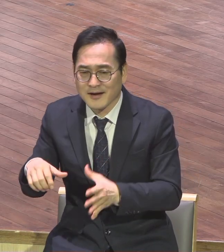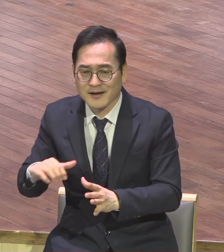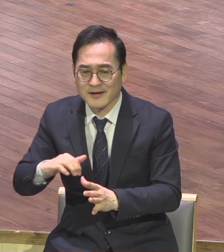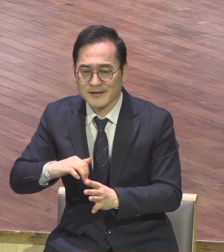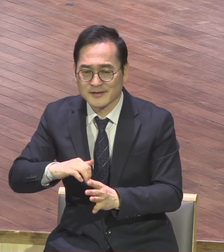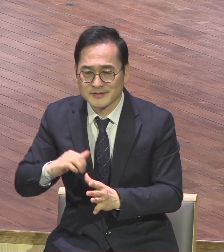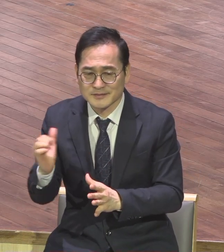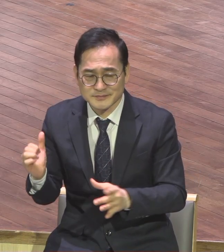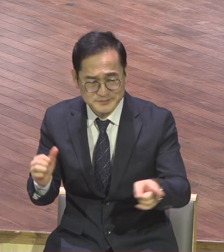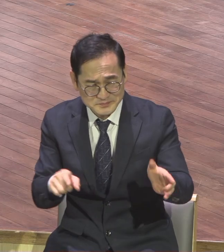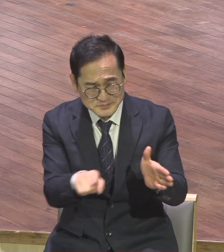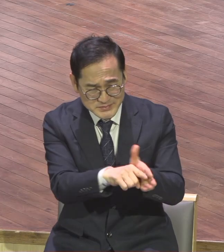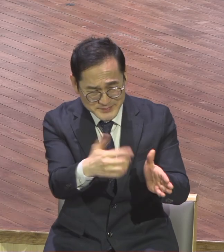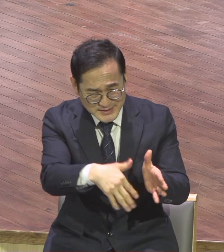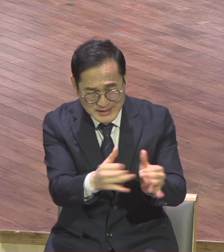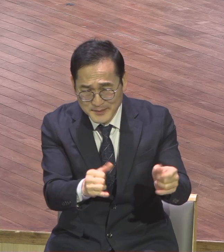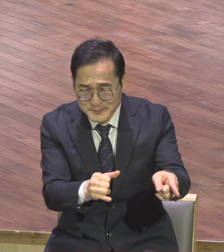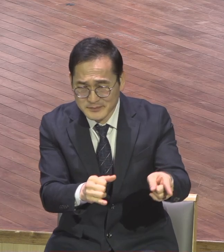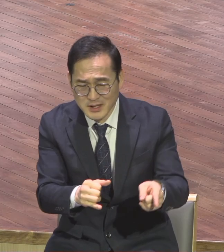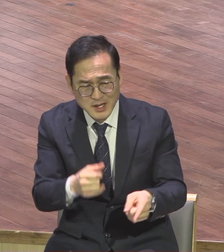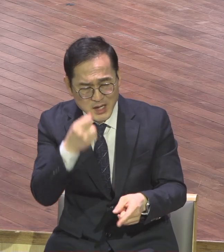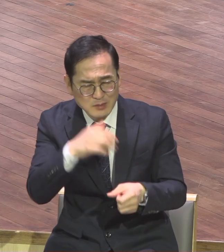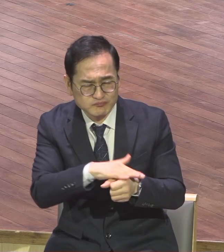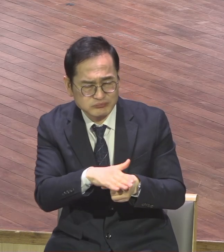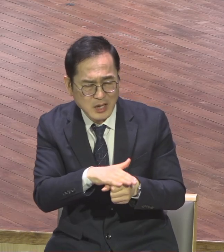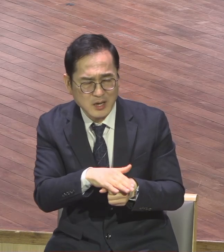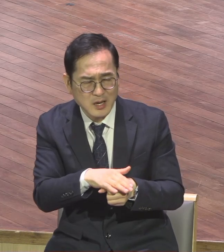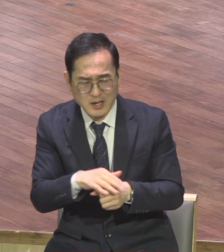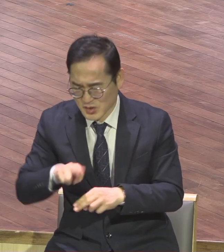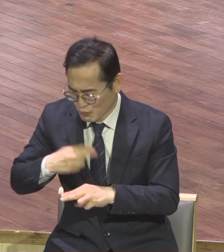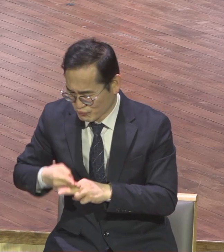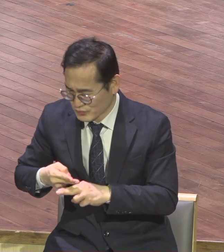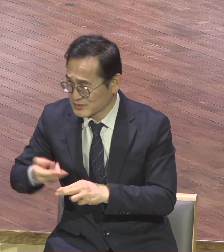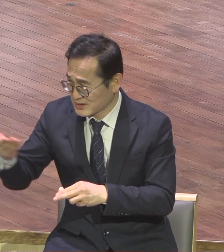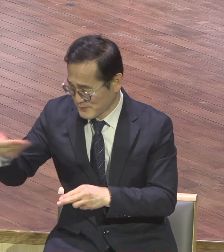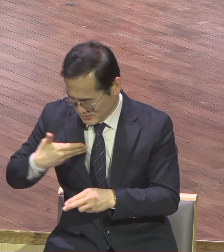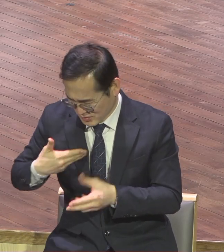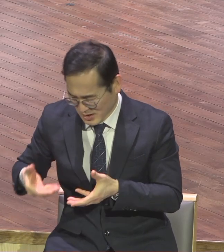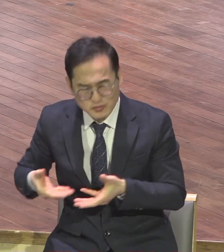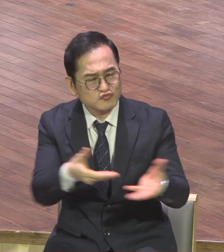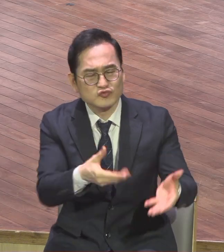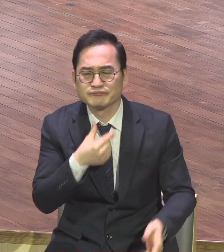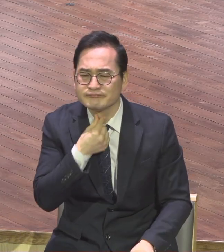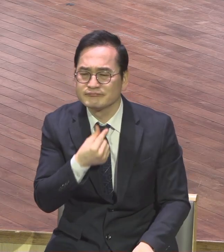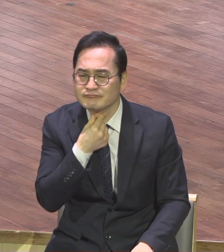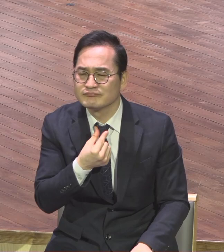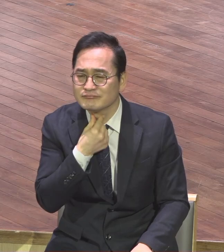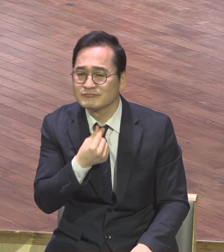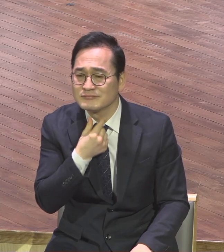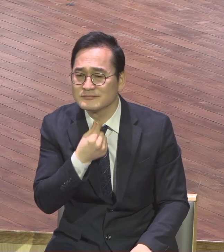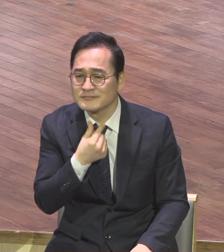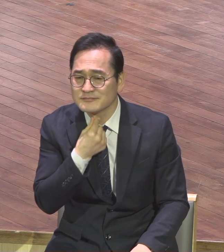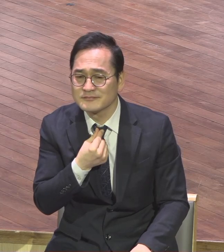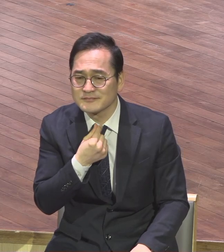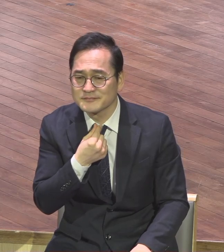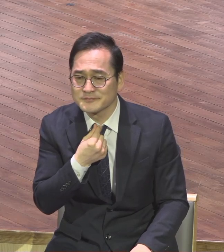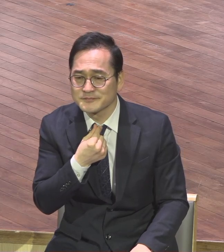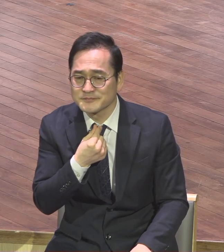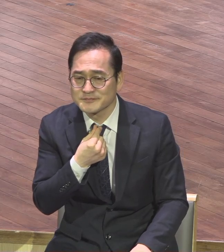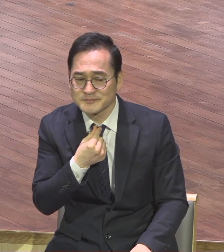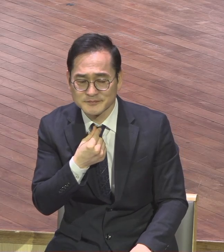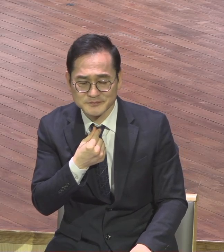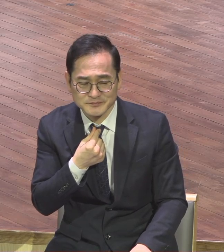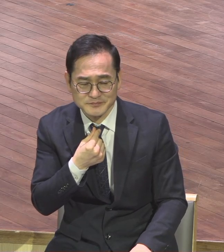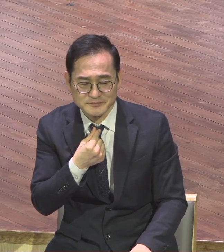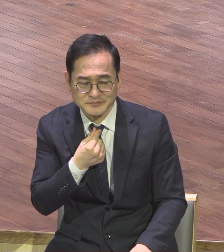무속에 빠진 자가 볼 때 너무 불쌍해서 불신 상태에 빠져서 고생하는 저 형제가 너무 불쌍해서 내가 받은 선물을